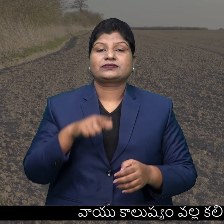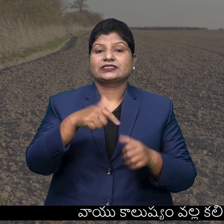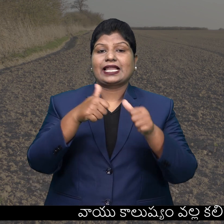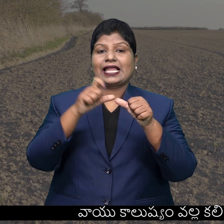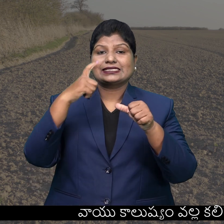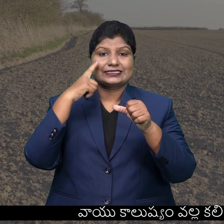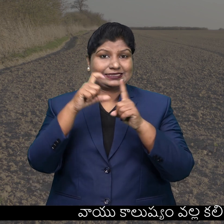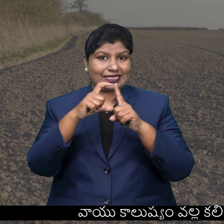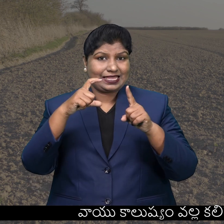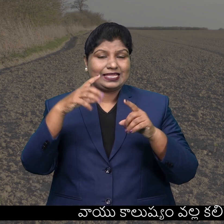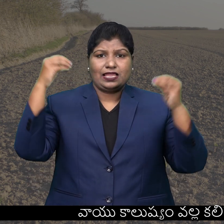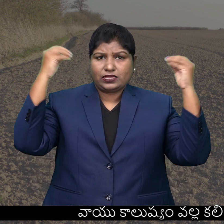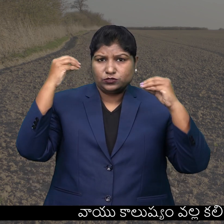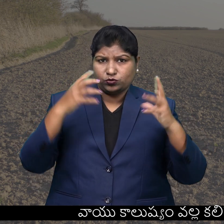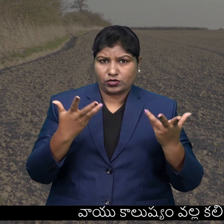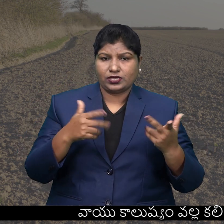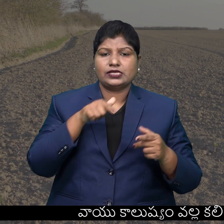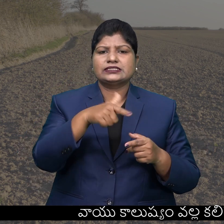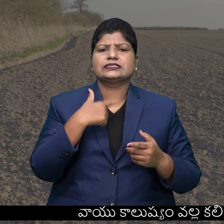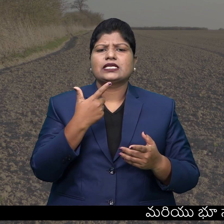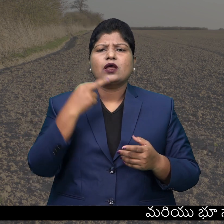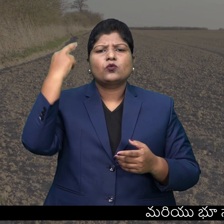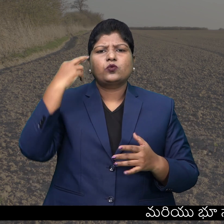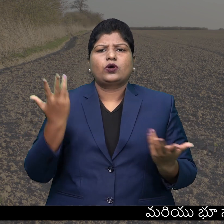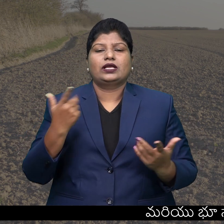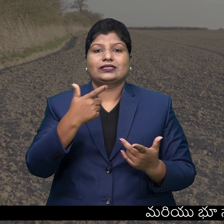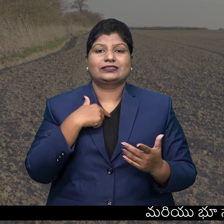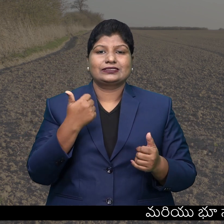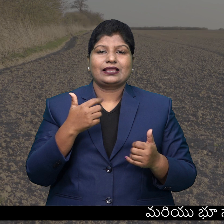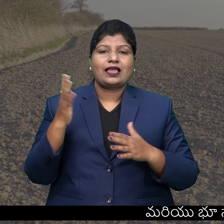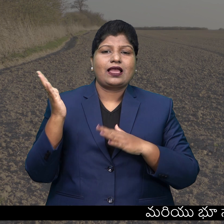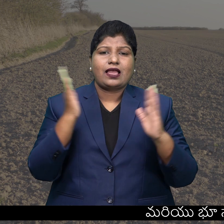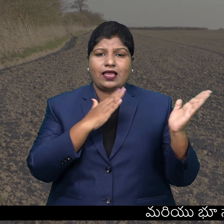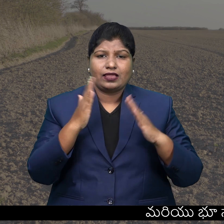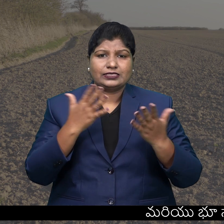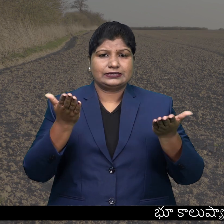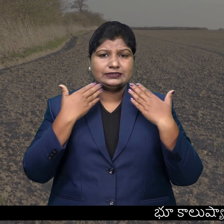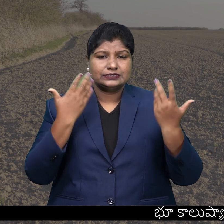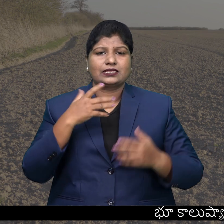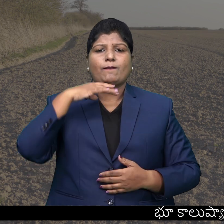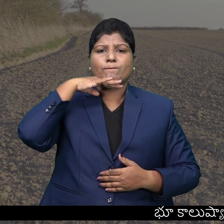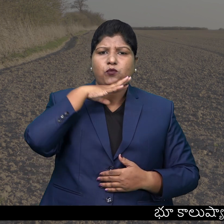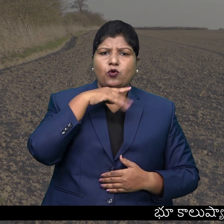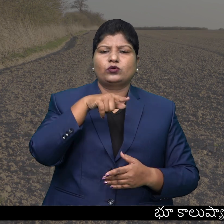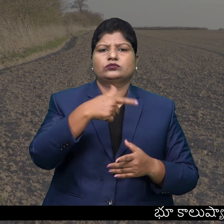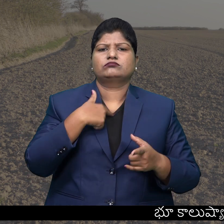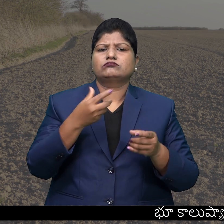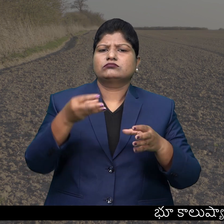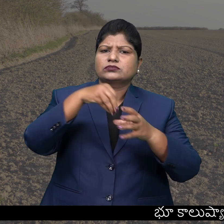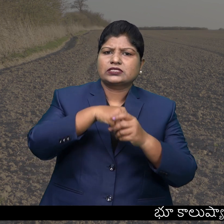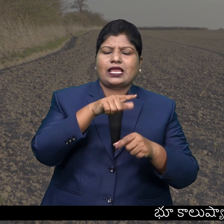వాయు కాలుష్యం వల్ల కలిగే ఆమ్లవర్షం నేల యొక్క ఆమ్లత్వం మరియు భూసారాన్ని ప్రభావితం చేసే భూ